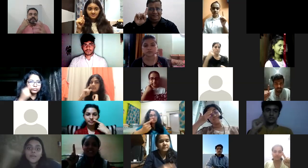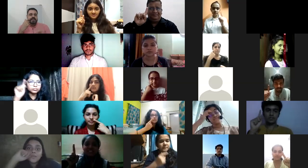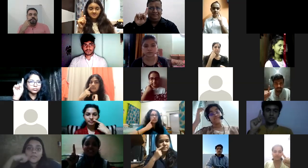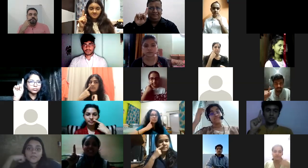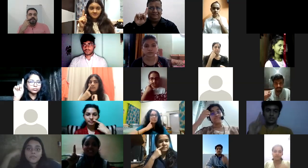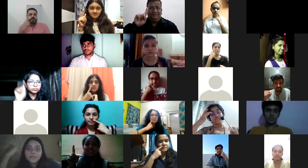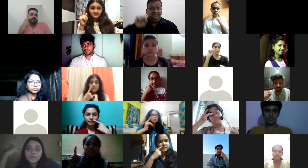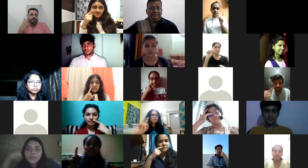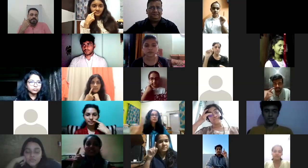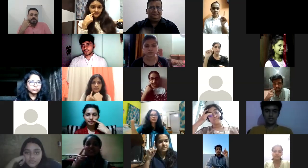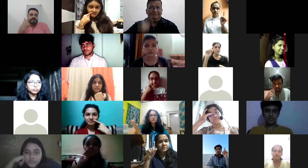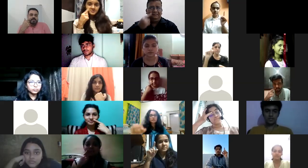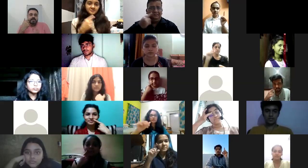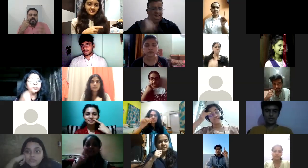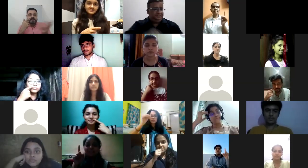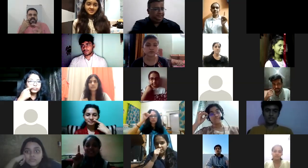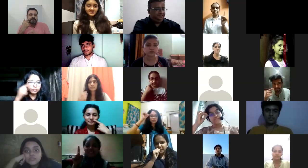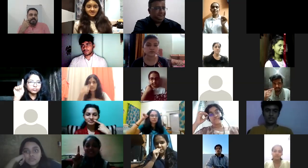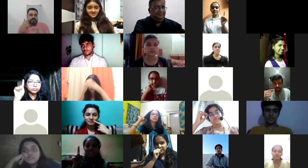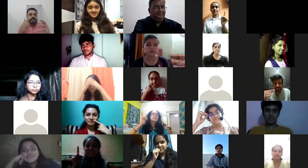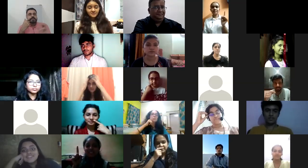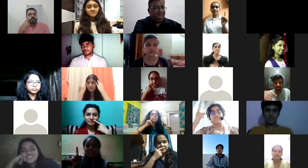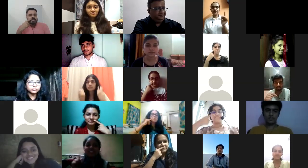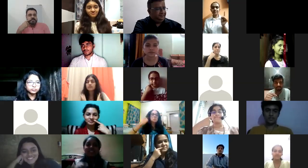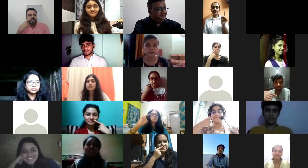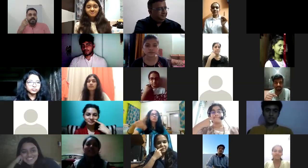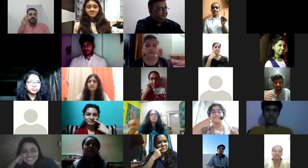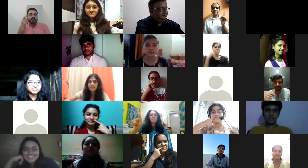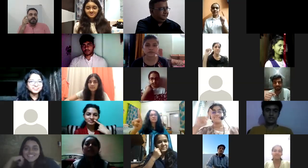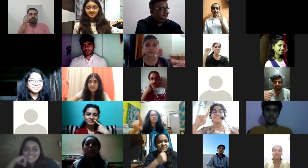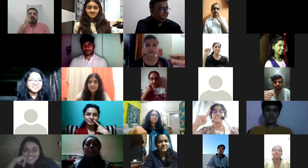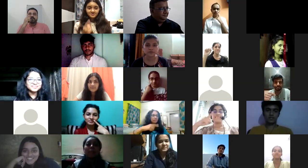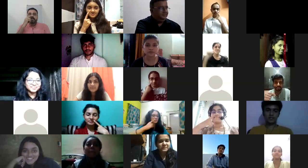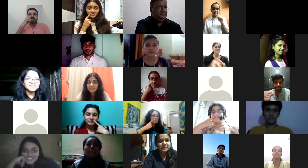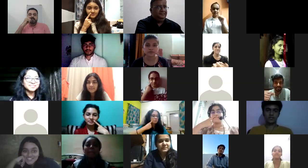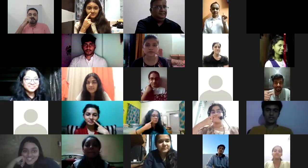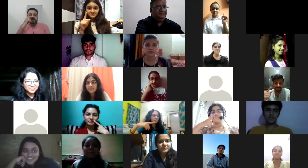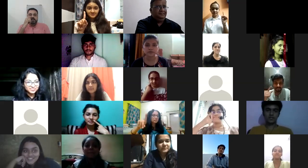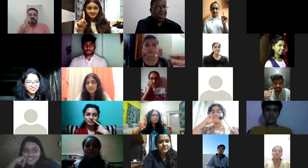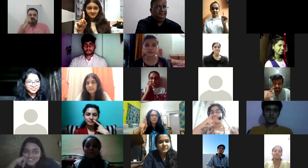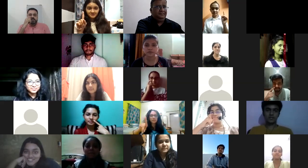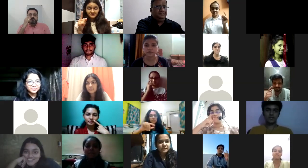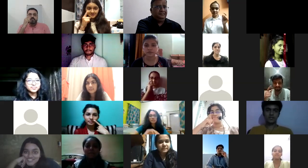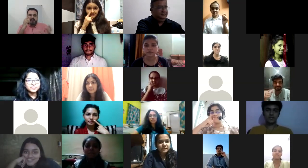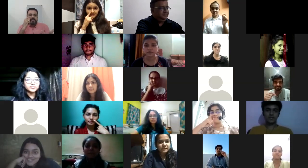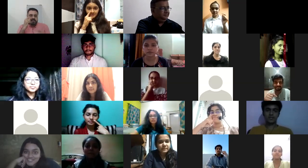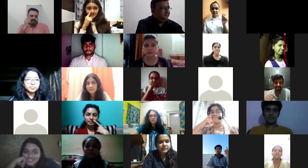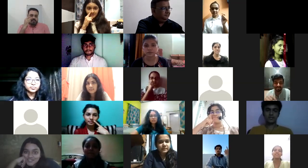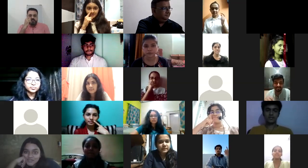historically the men have much. आज की तारीख में अलग बात है, but then and women used to wear, and some of you still